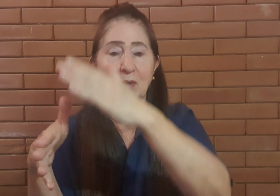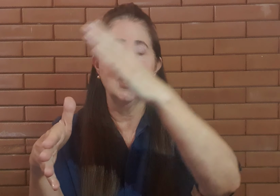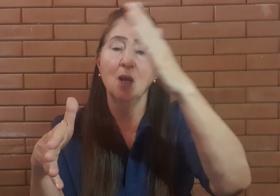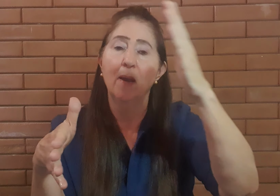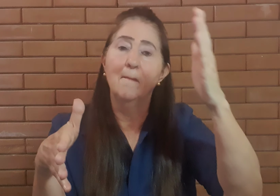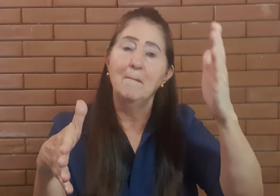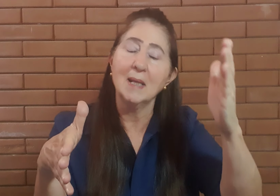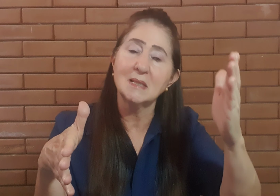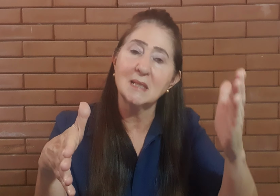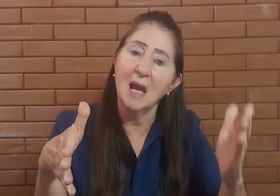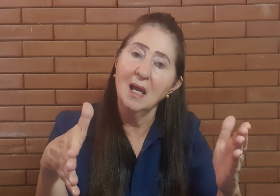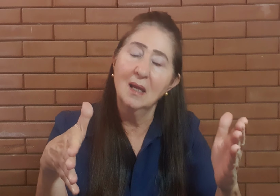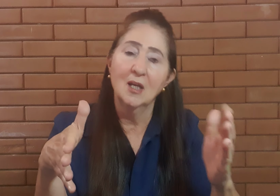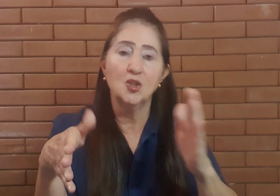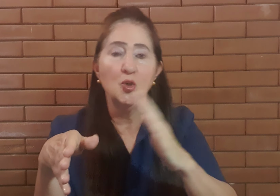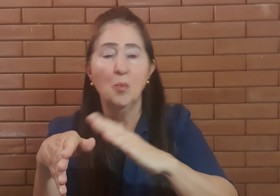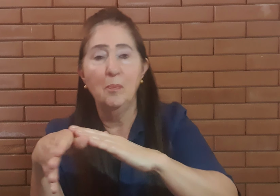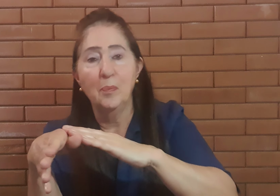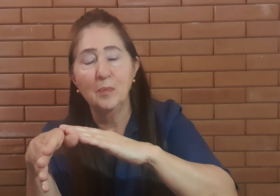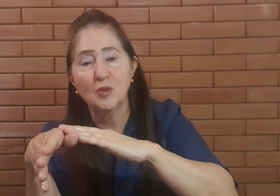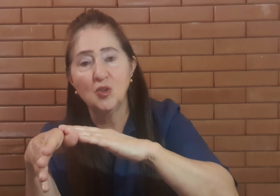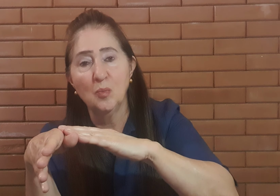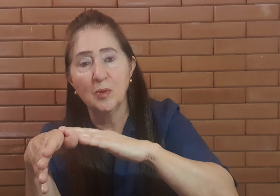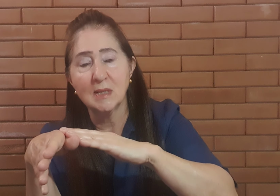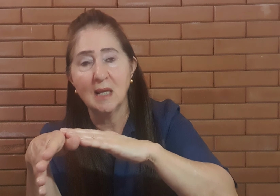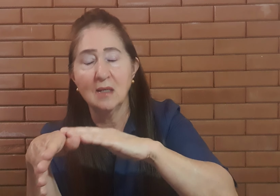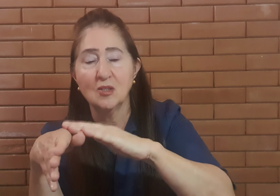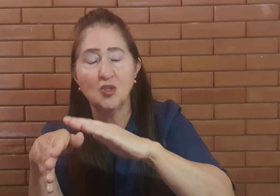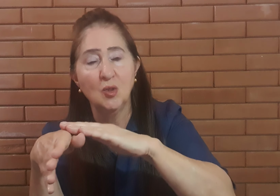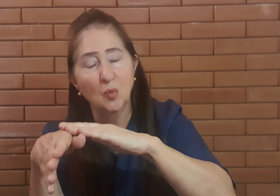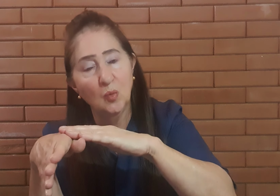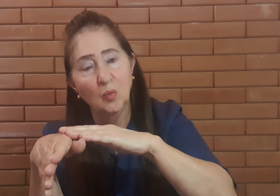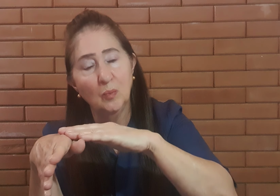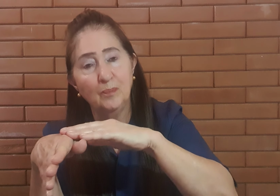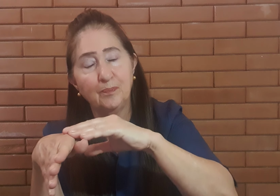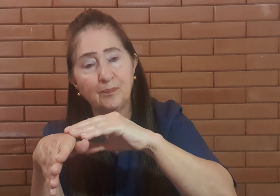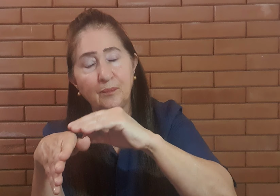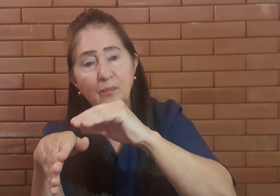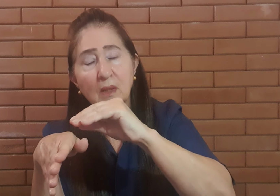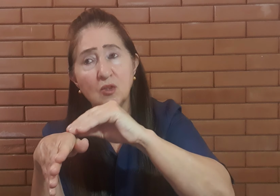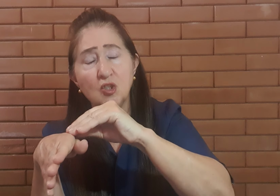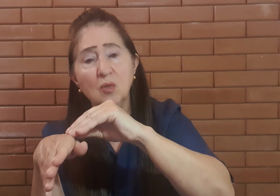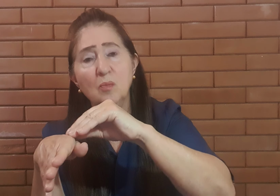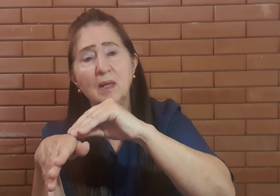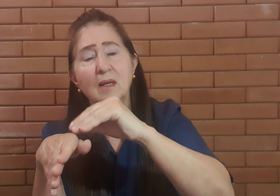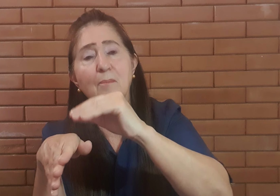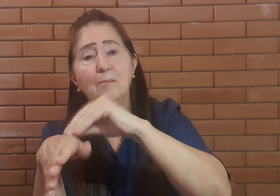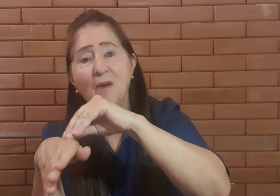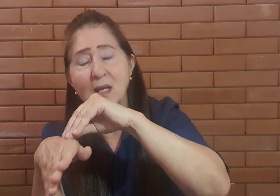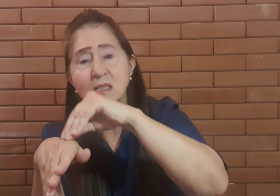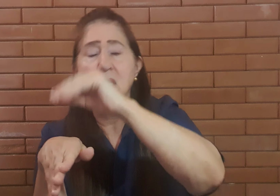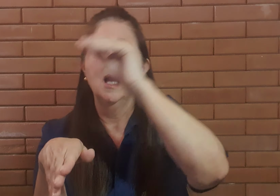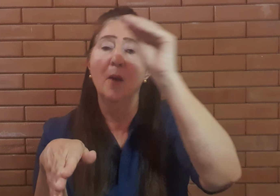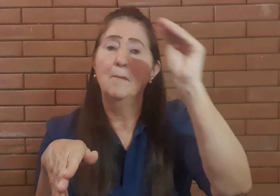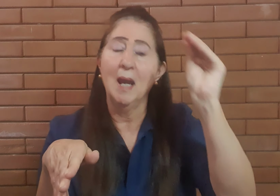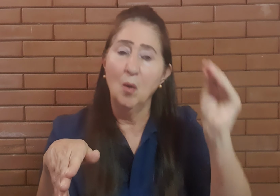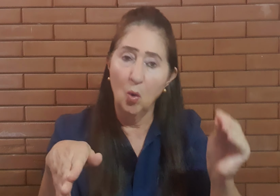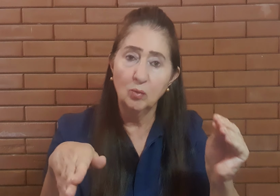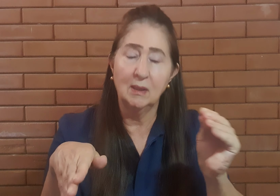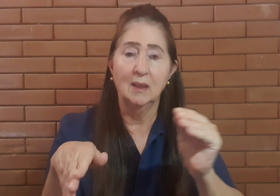poder passar de um processo, de uma fase para outra,